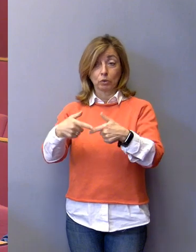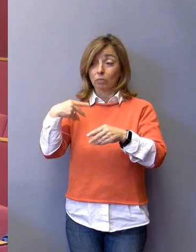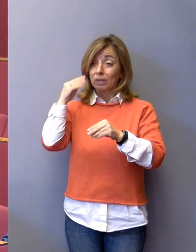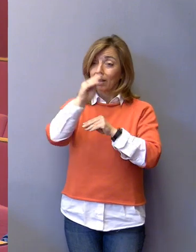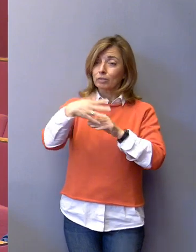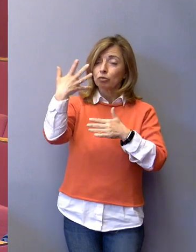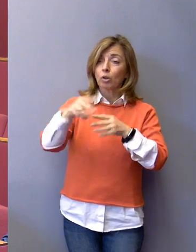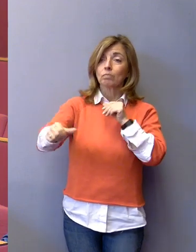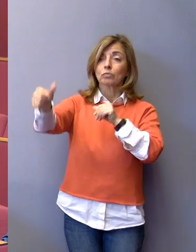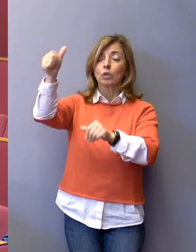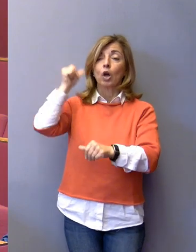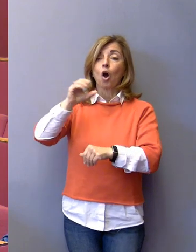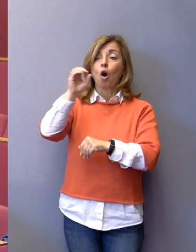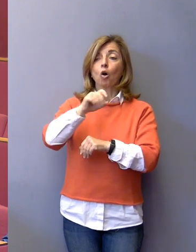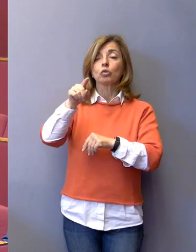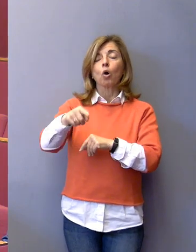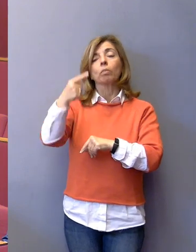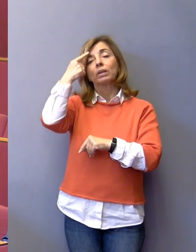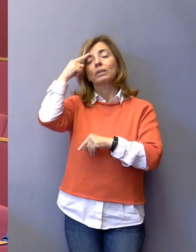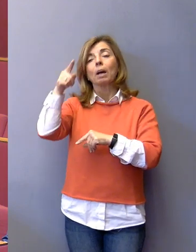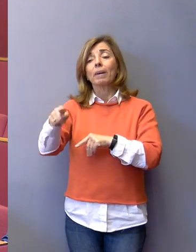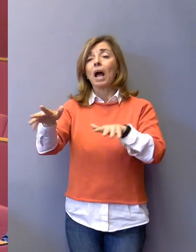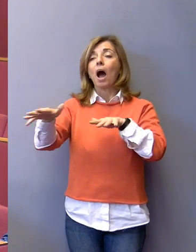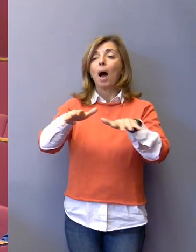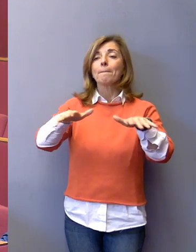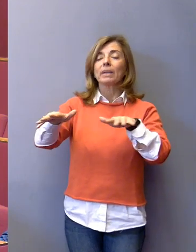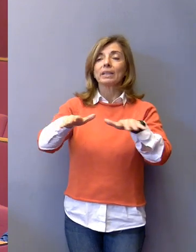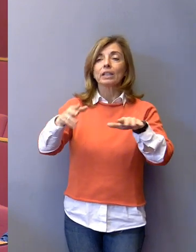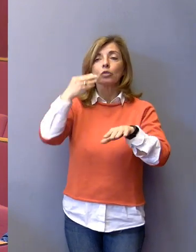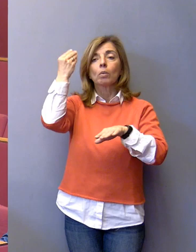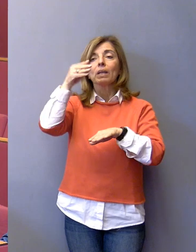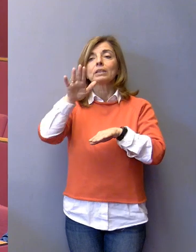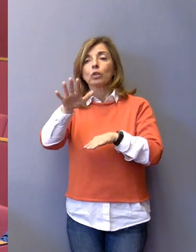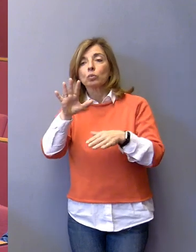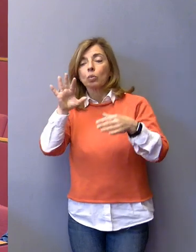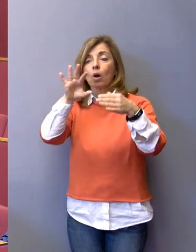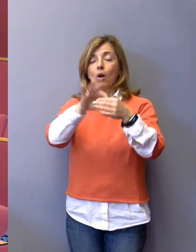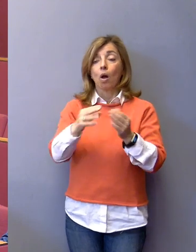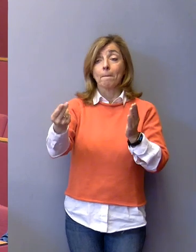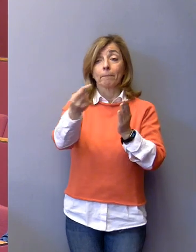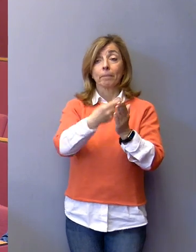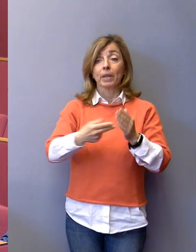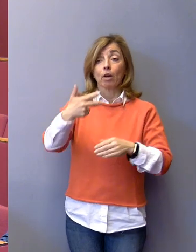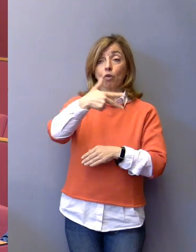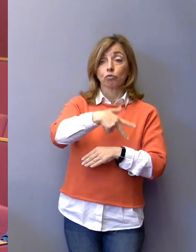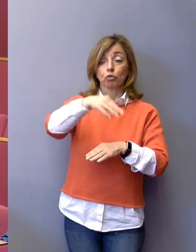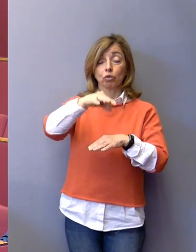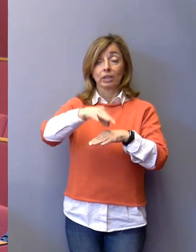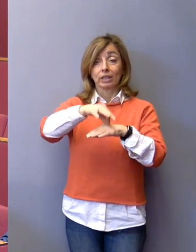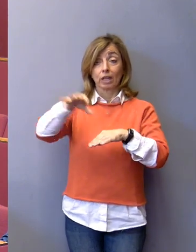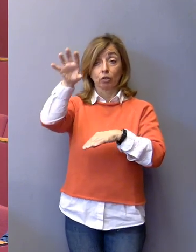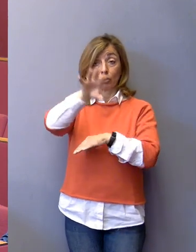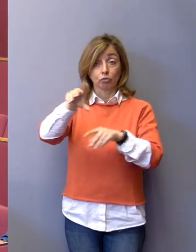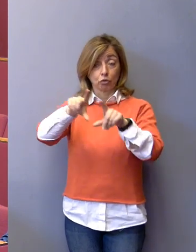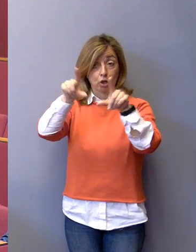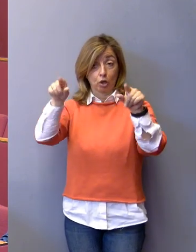è l'opinione il parere il pensiero di questa amministrazione sul piano socio-sanitario di regione Liguria non vedo purtroppo mi